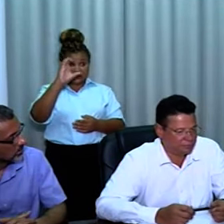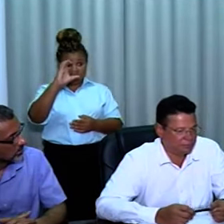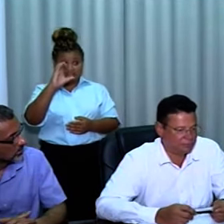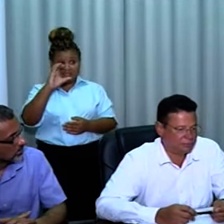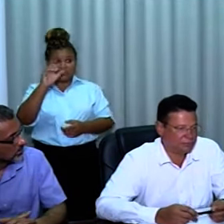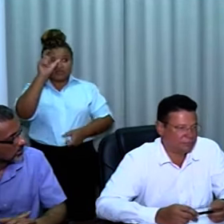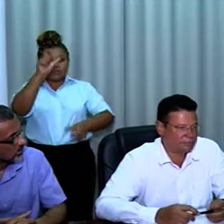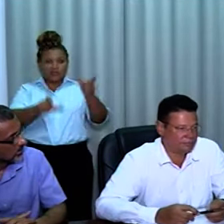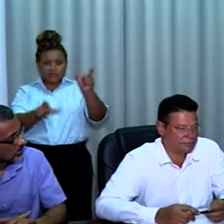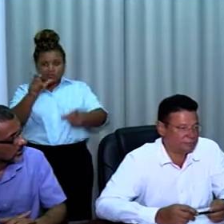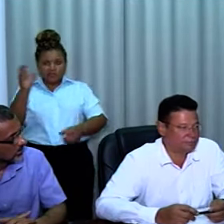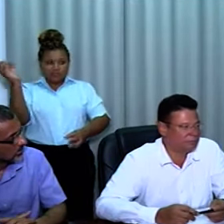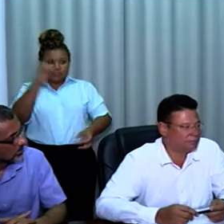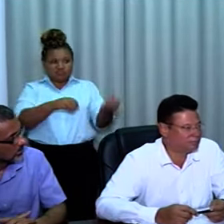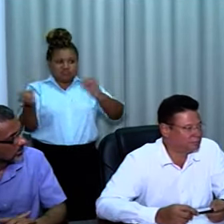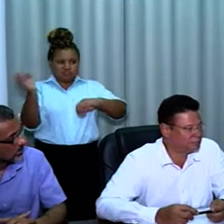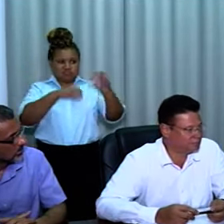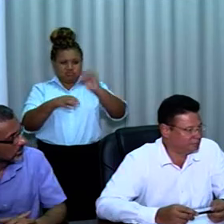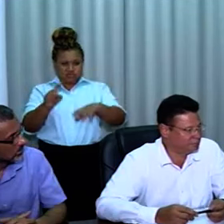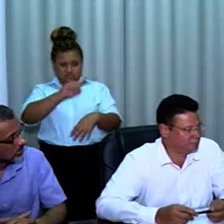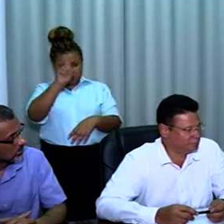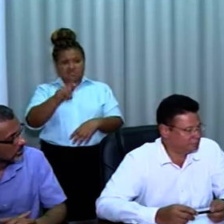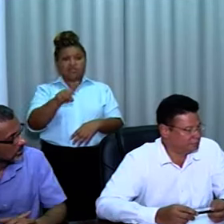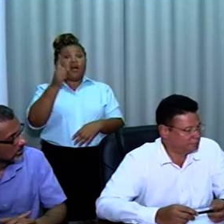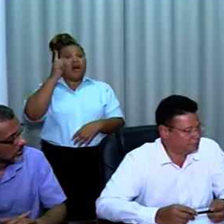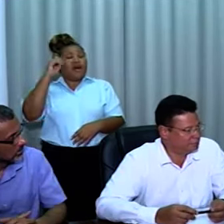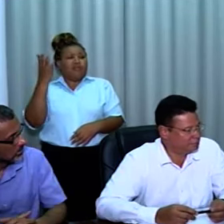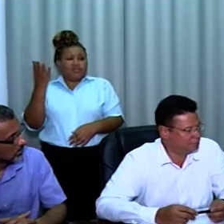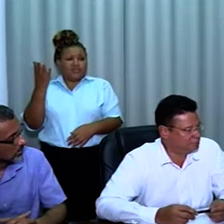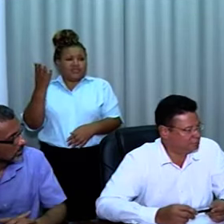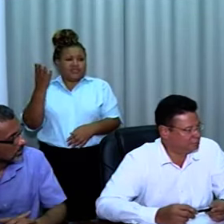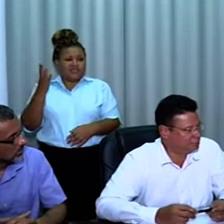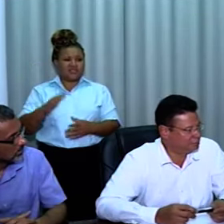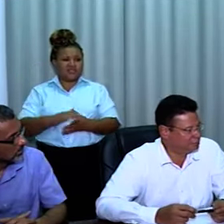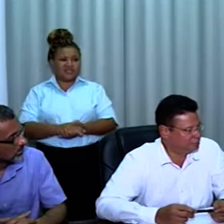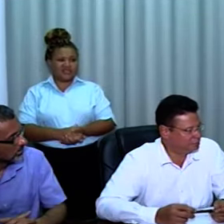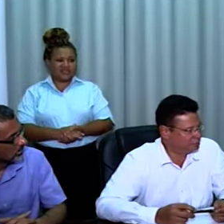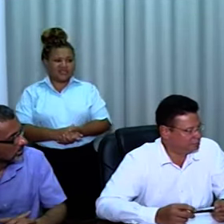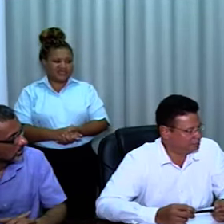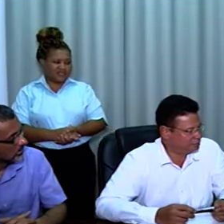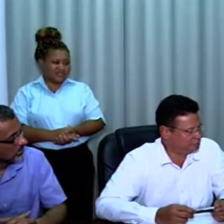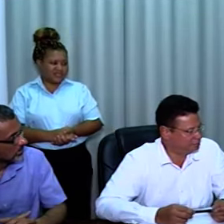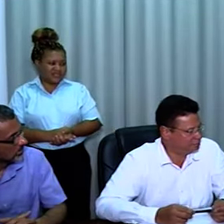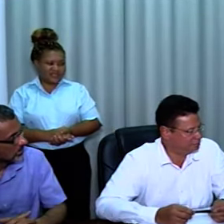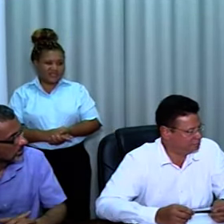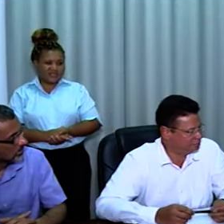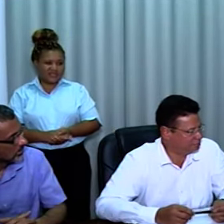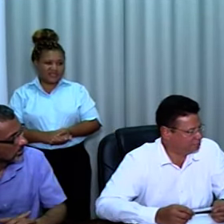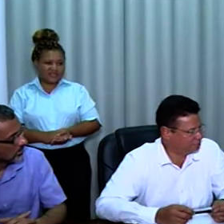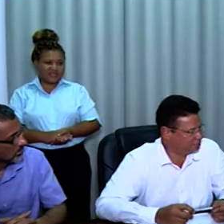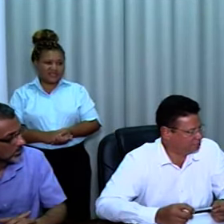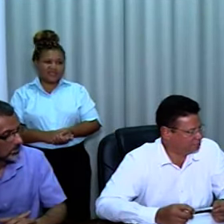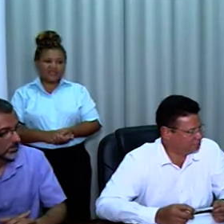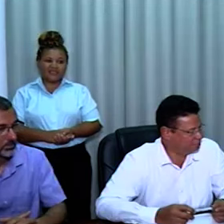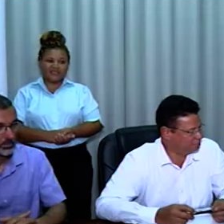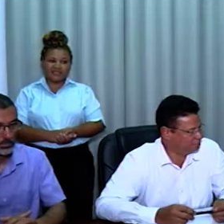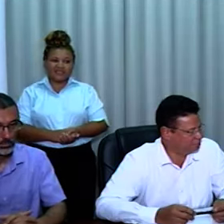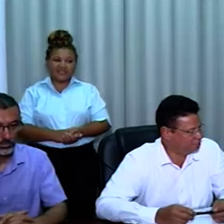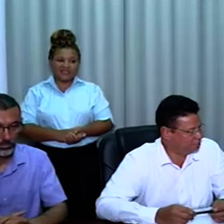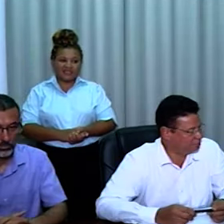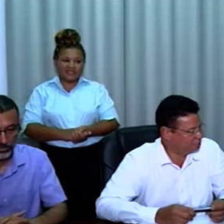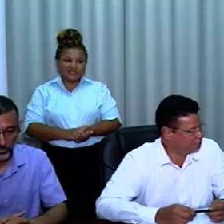à cause nous besoin de faire ça, bonne affaire. Vous comprenez? OK, OK, il est capable d'arriver à une situation quand il y a un petit